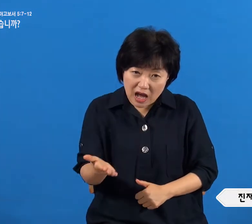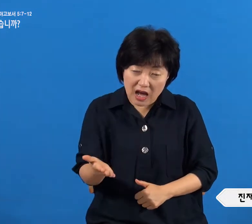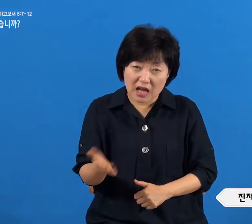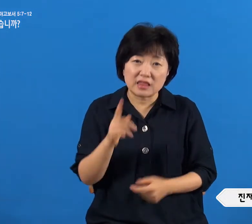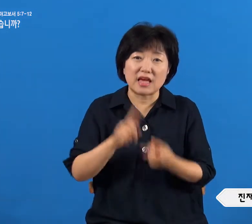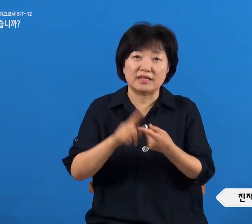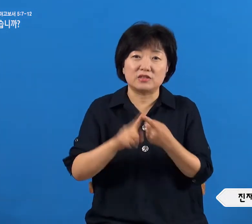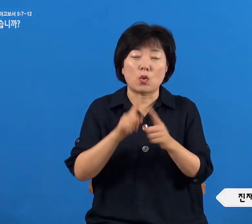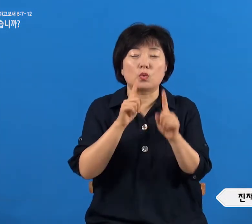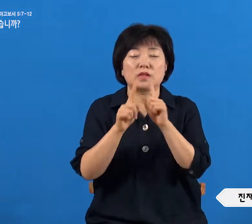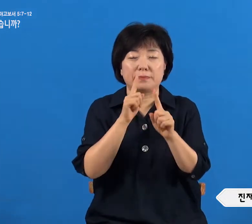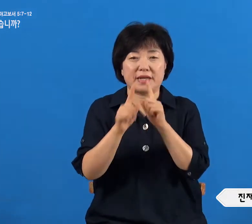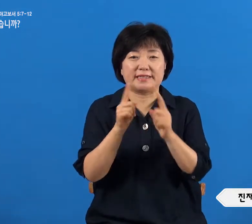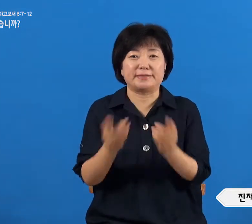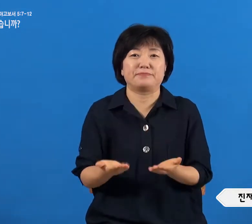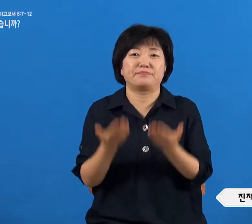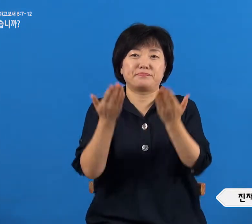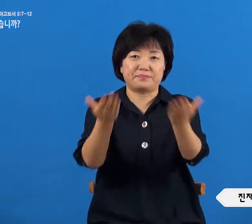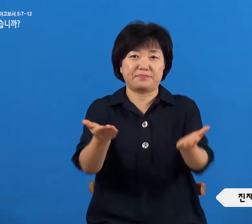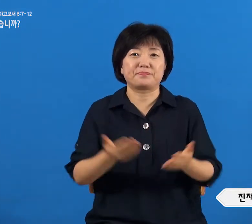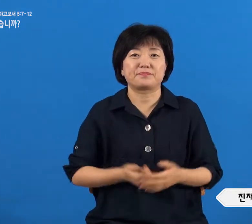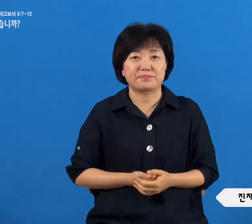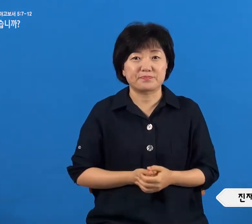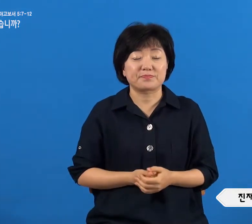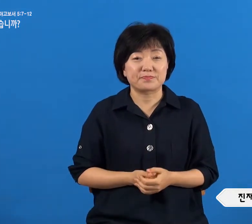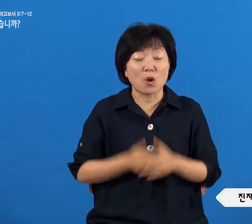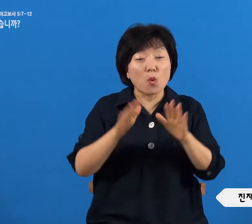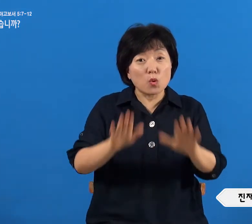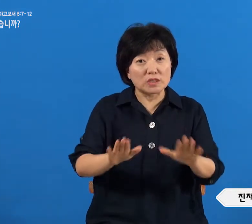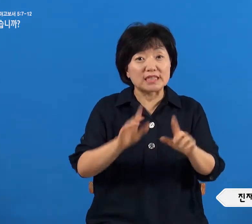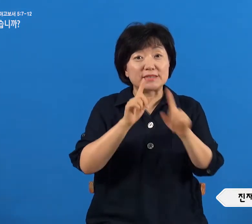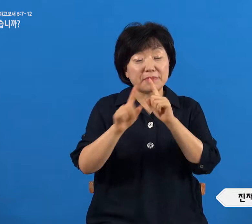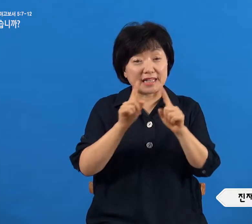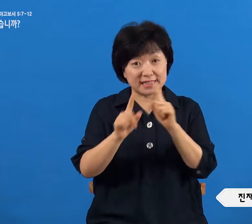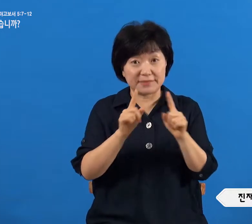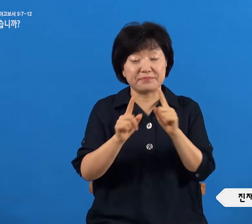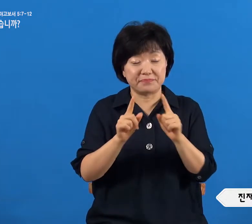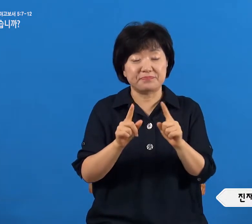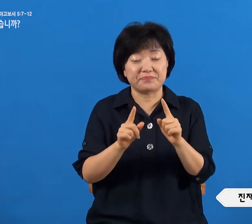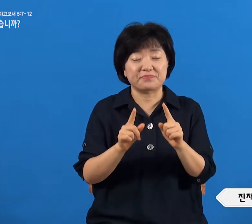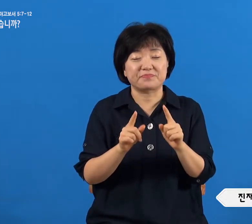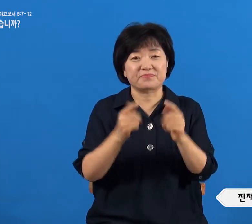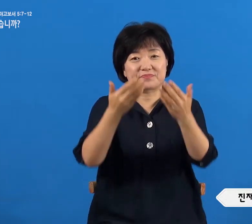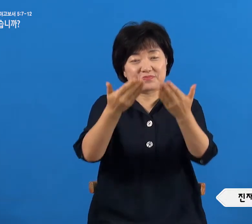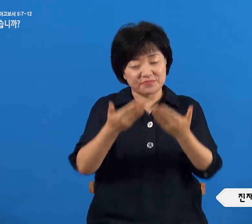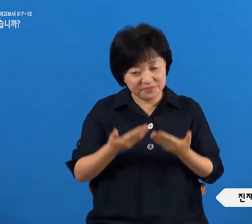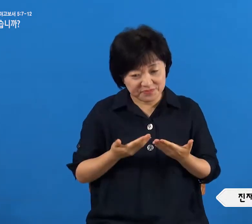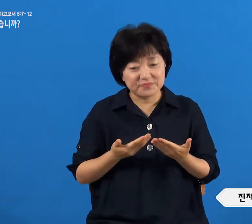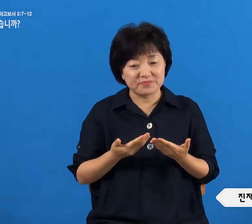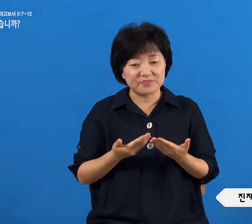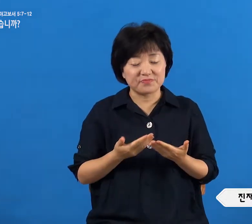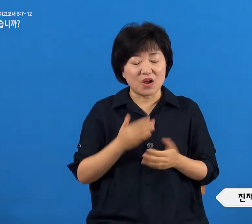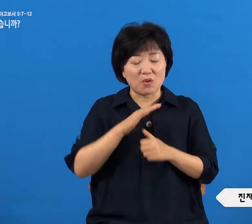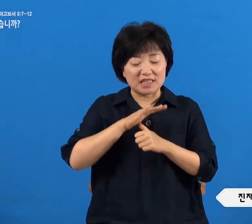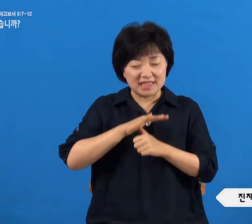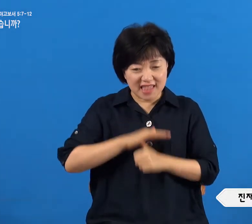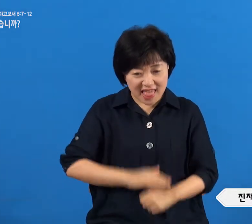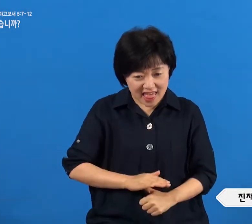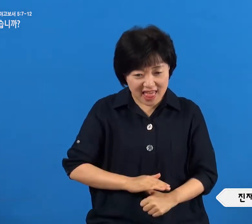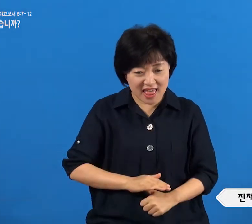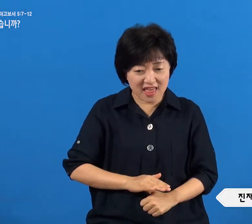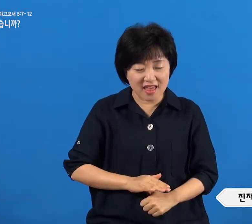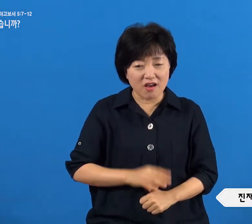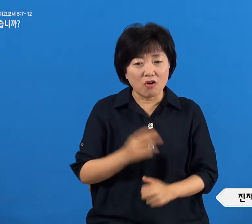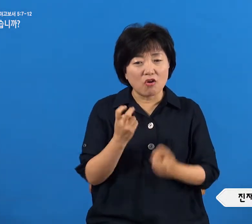내용이 오늘 본문에 있는 말씀입니다. 오늘 주시는 본문에 있는 말씀을 통해서 우리는 인내, 과연